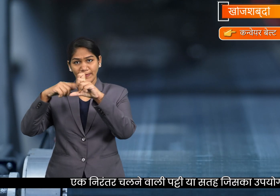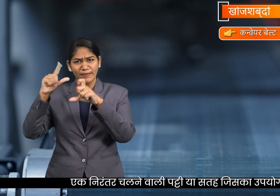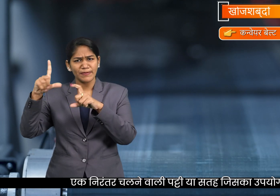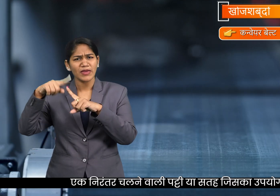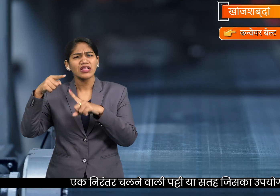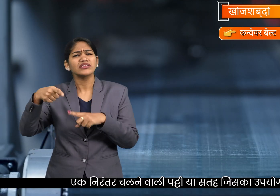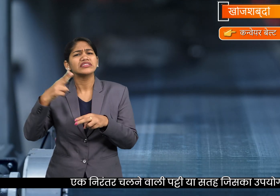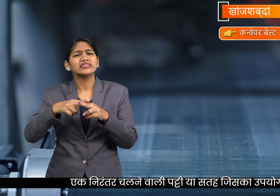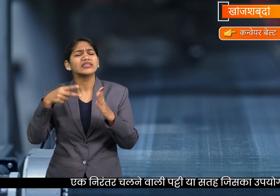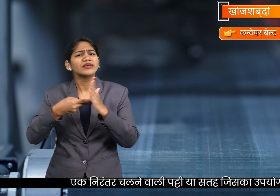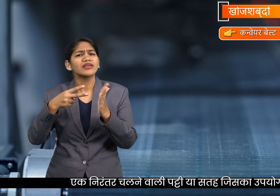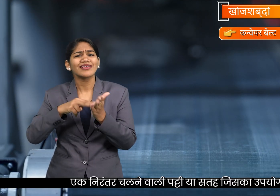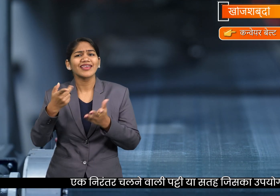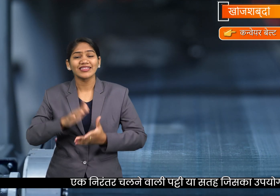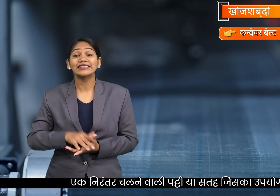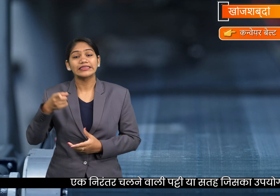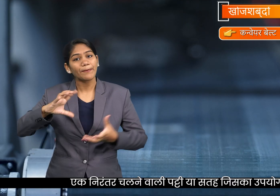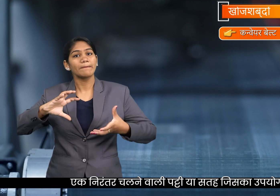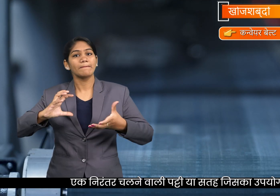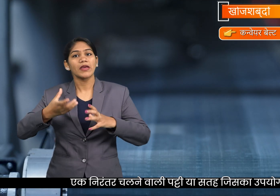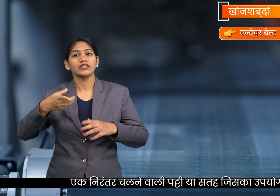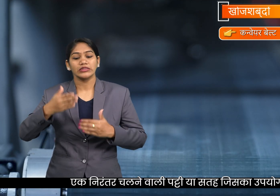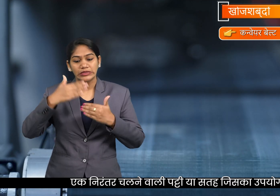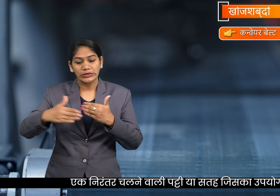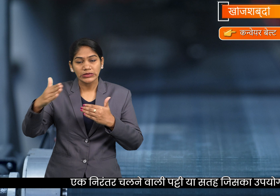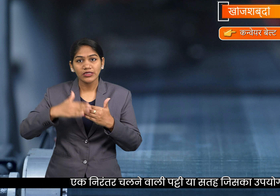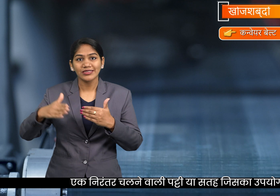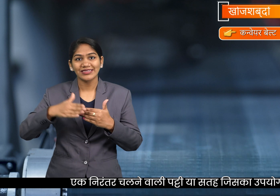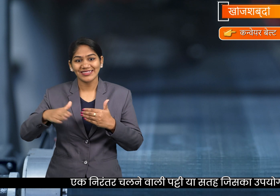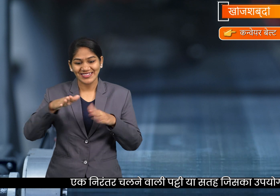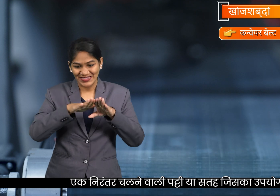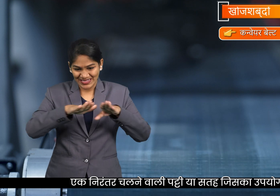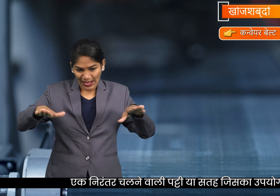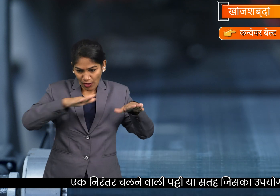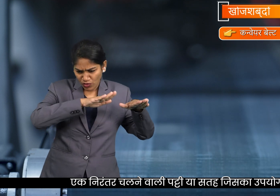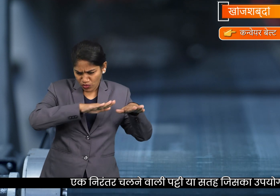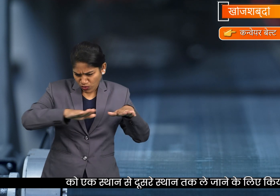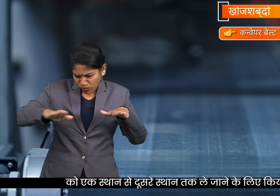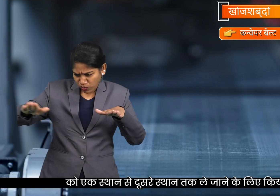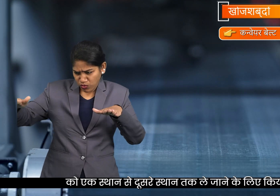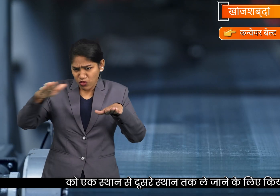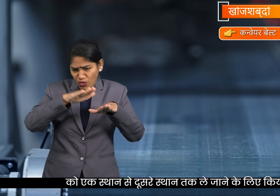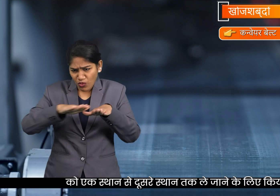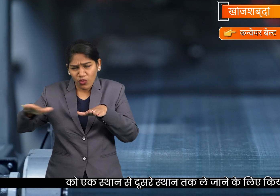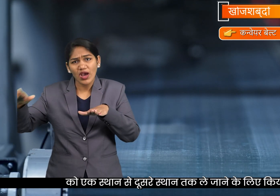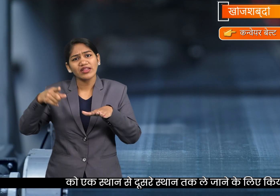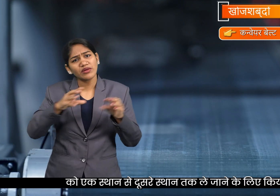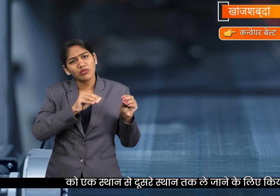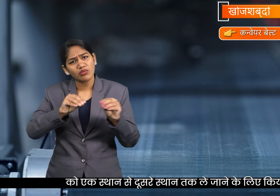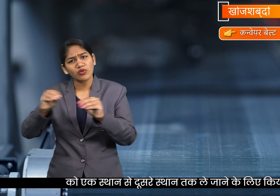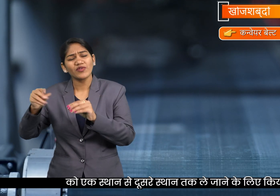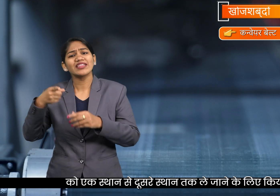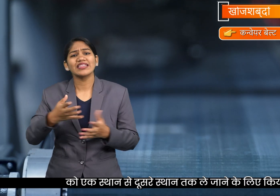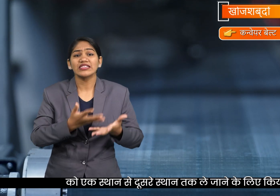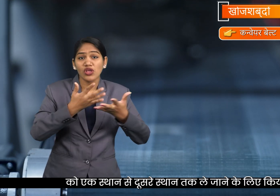एक निरंतर चलने वाली पट्टी या सतह जिसका उपयोग वस्तुओं को एक स्थान से दूसरे